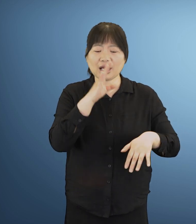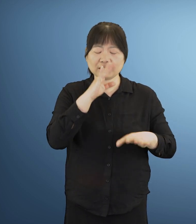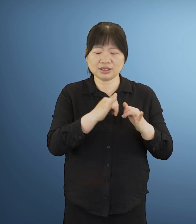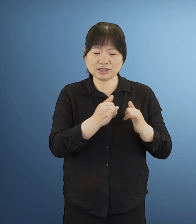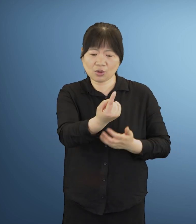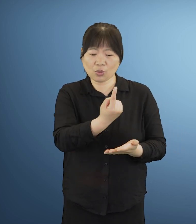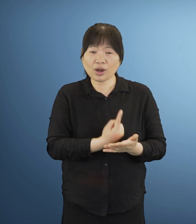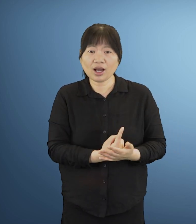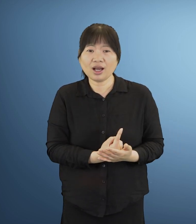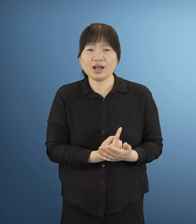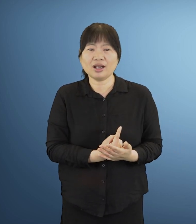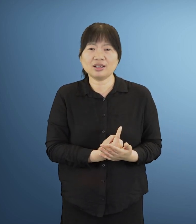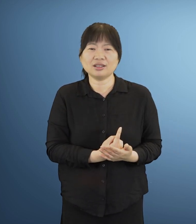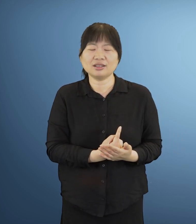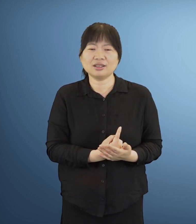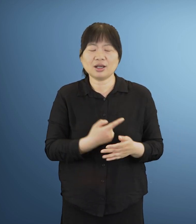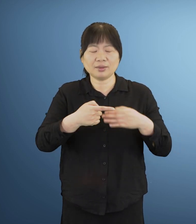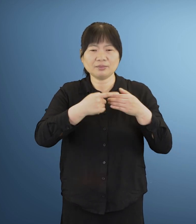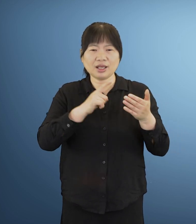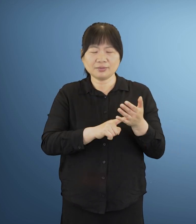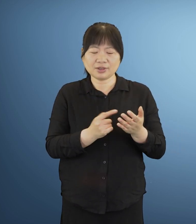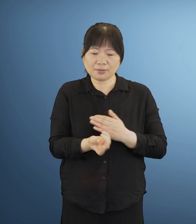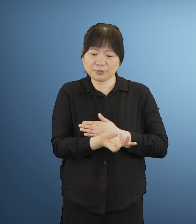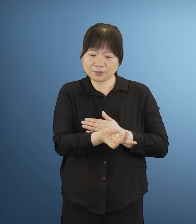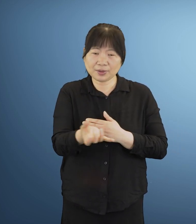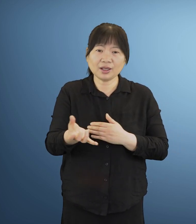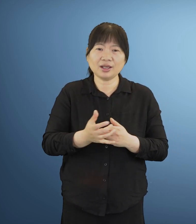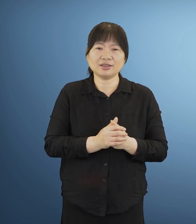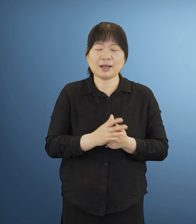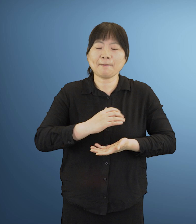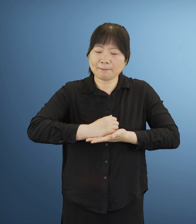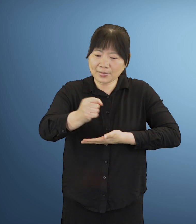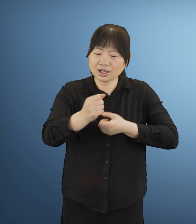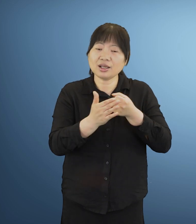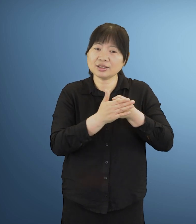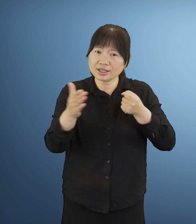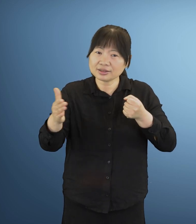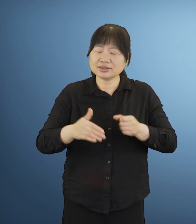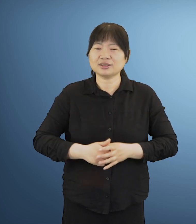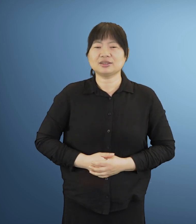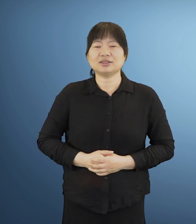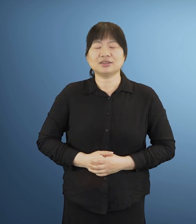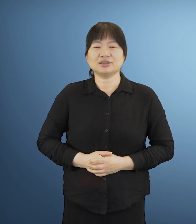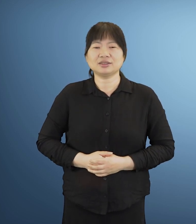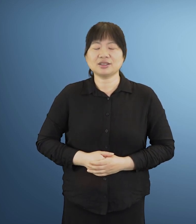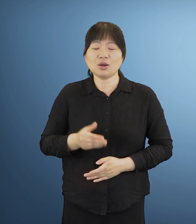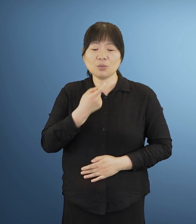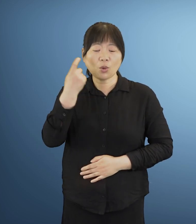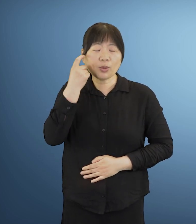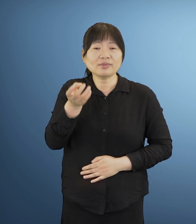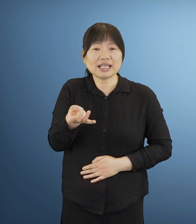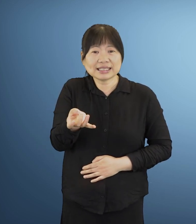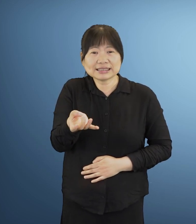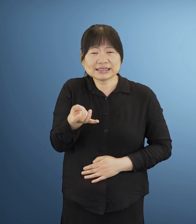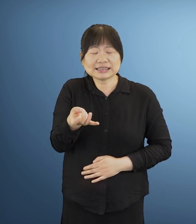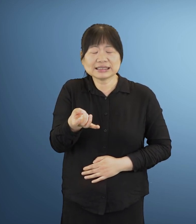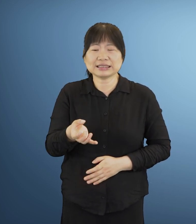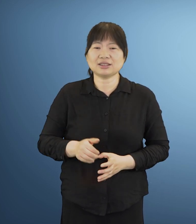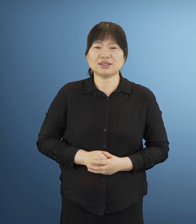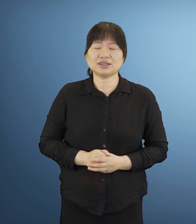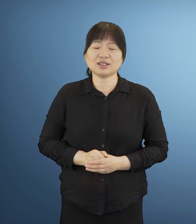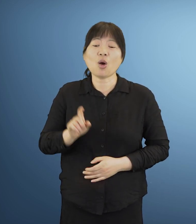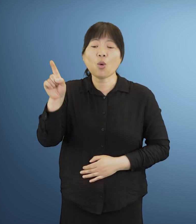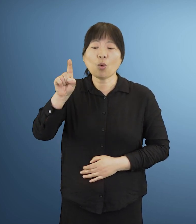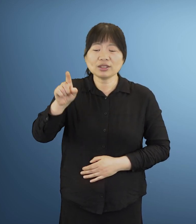악한 자가 와서 그 마음에 뿌려진 것을 빼앗나니. 그러니까 그 복음의 씨가